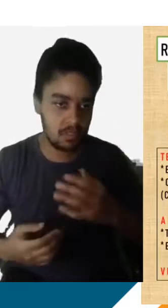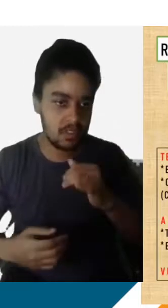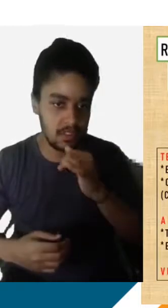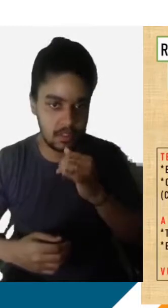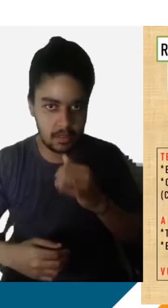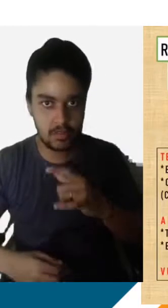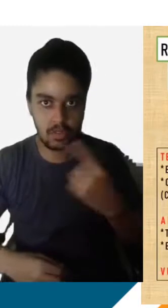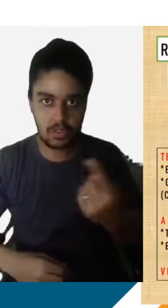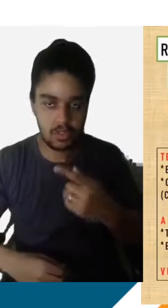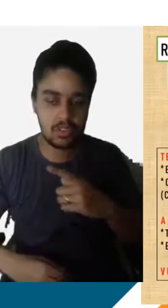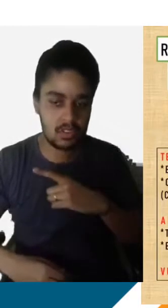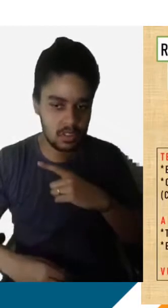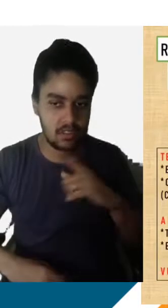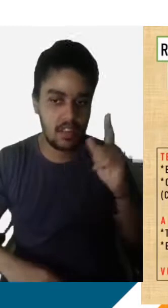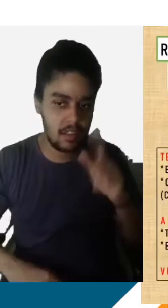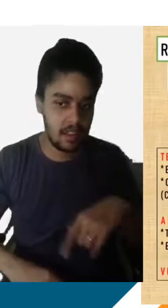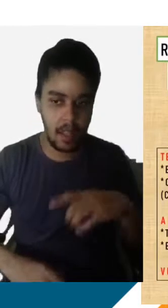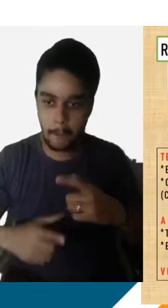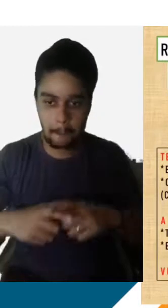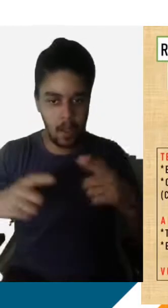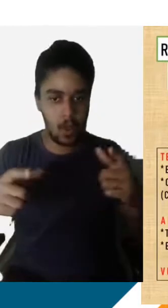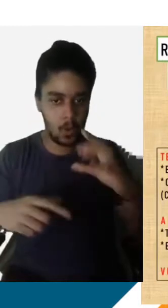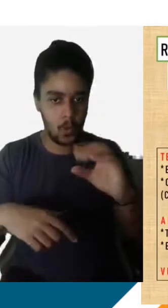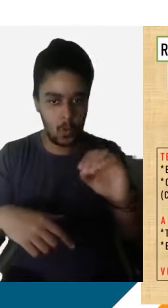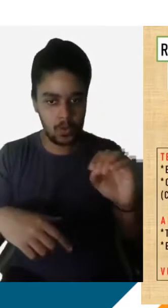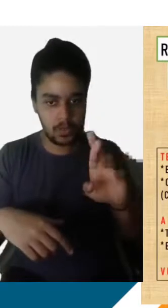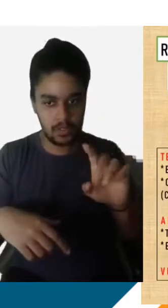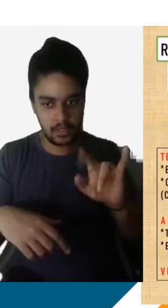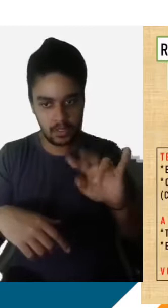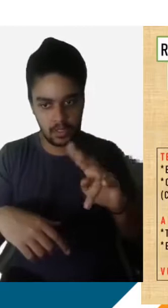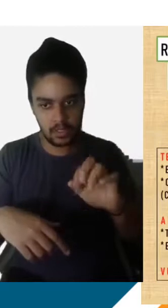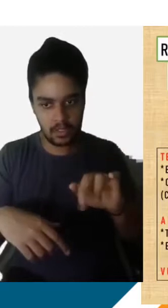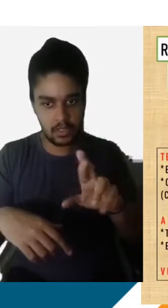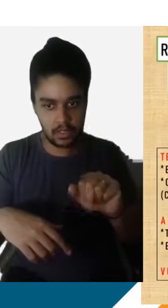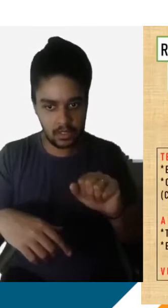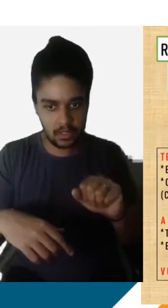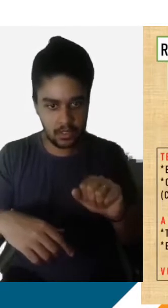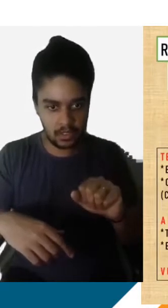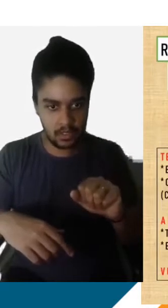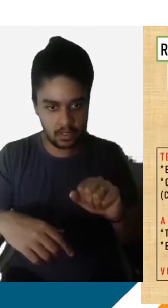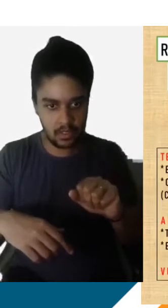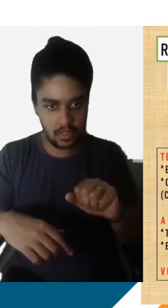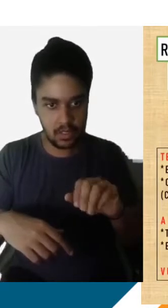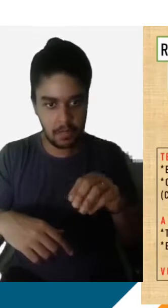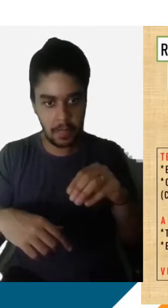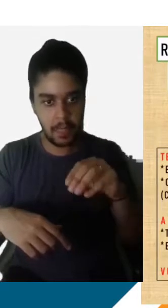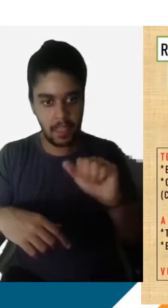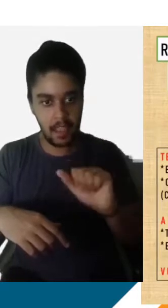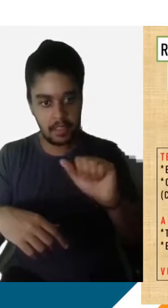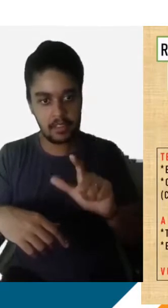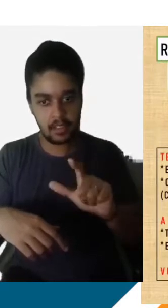Um grande exemplo que a gente tem é justamente a maior cordilheira do mundo, que é a Cordilheira